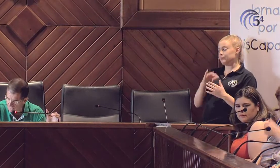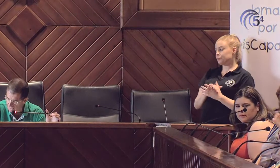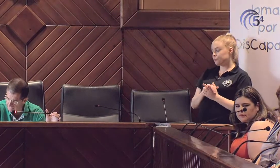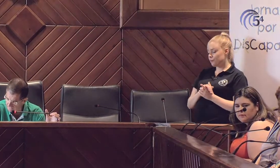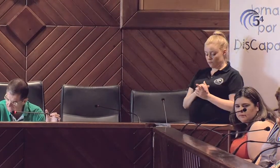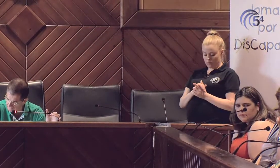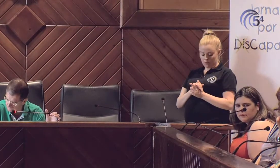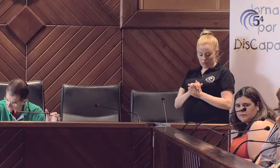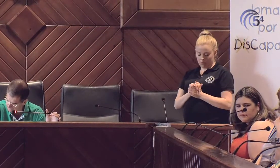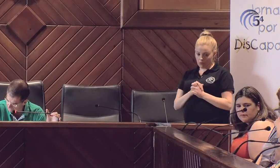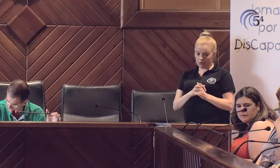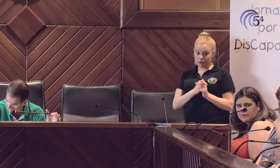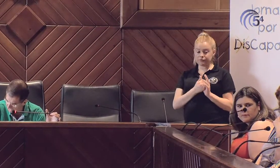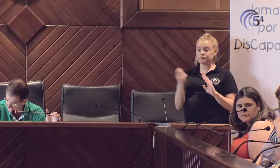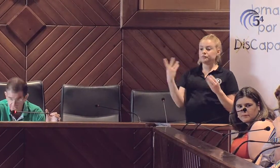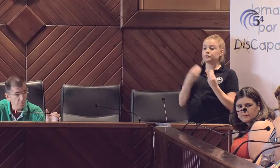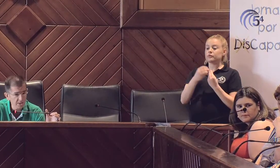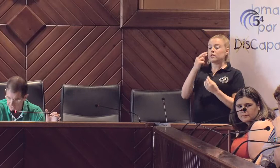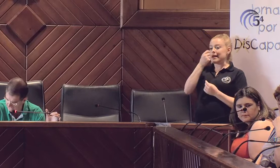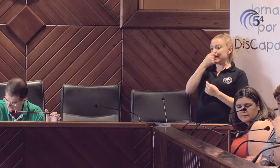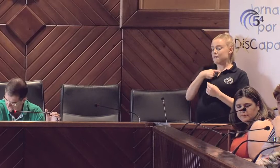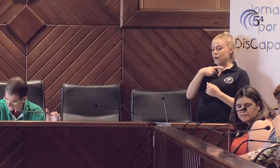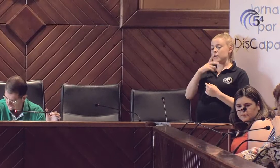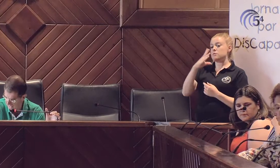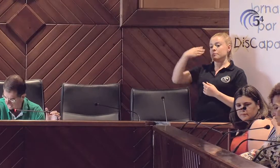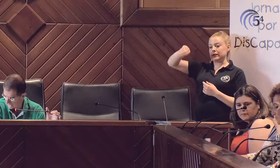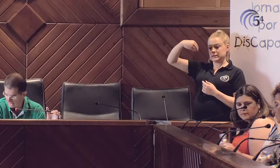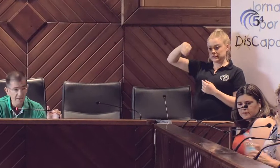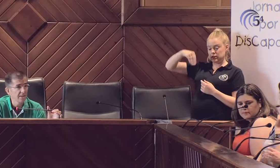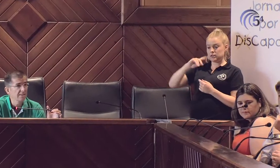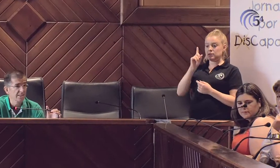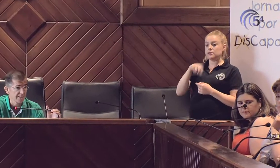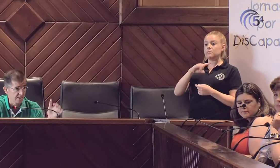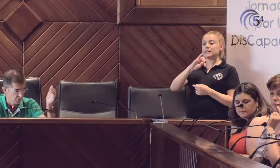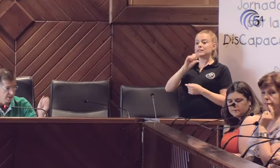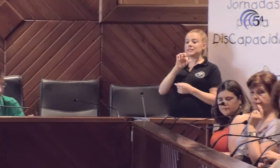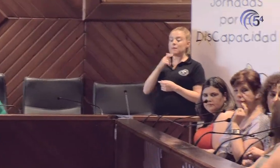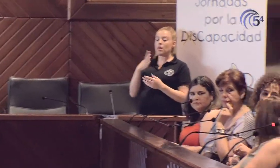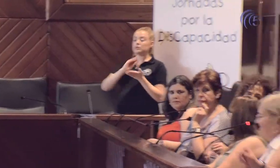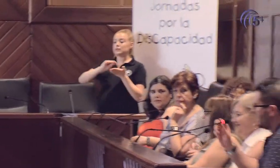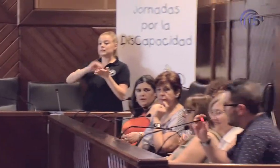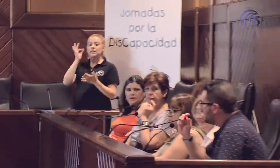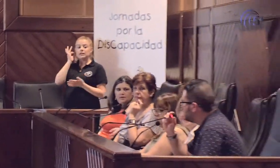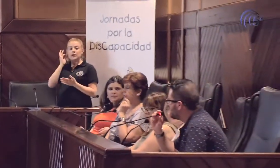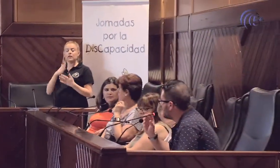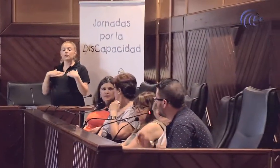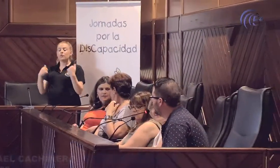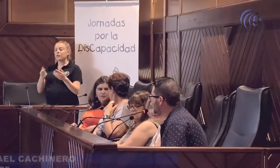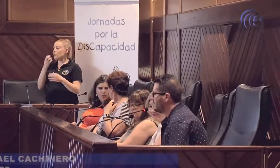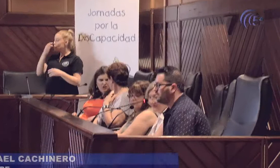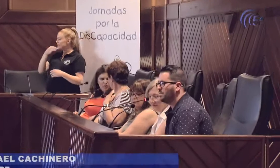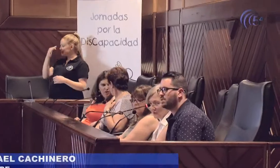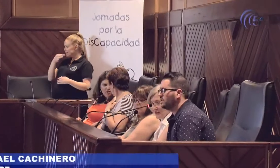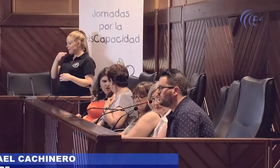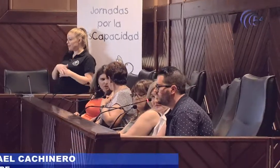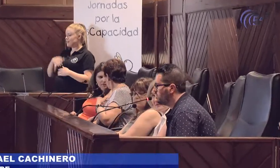acompañan Rafael Cachinero, presidente. Isabel Alcalá, secretario, cuando queráis. Buenas tardes.